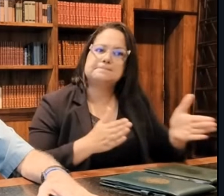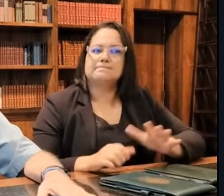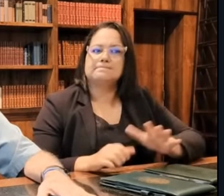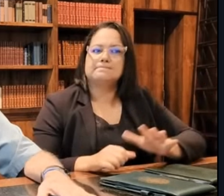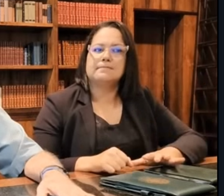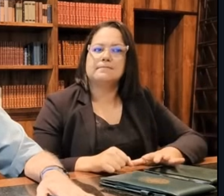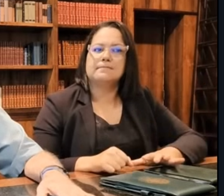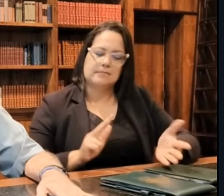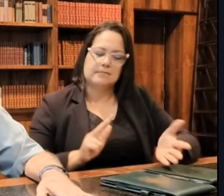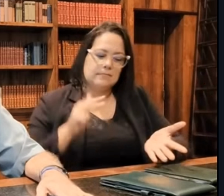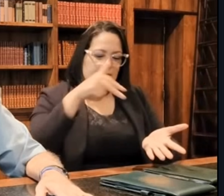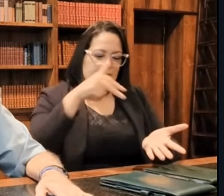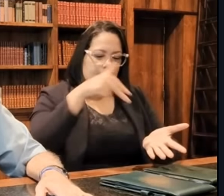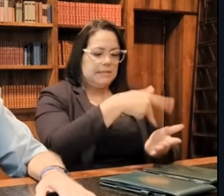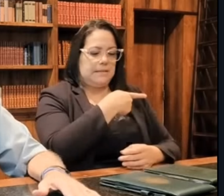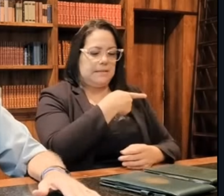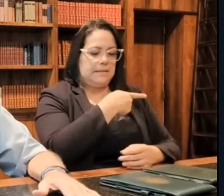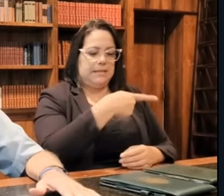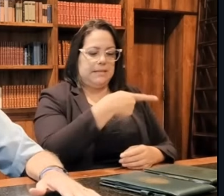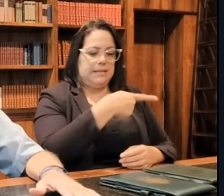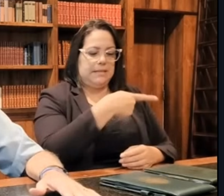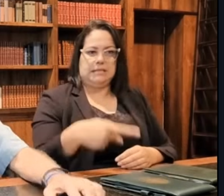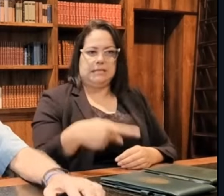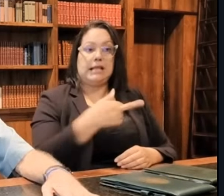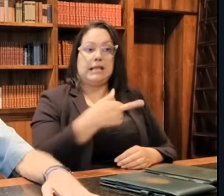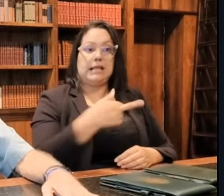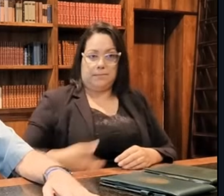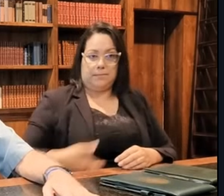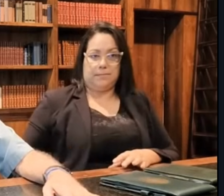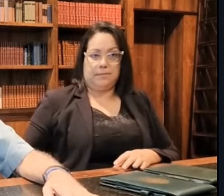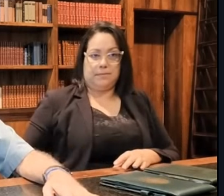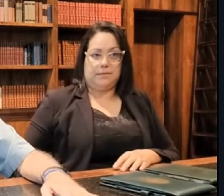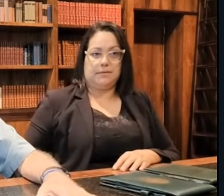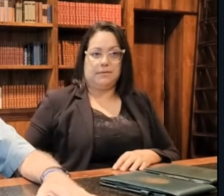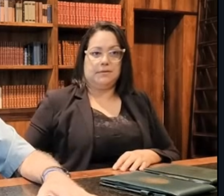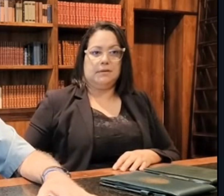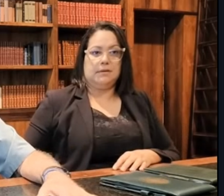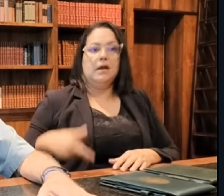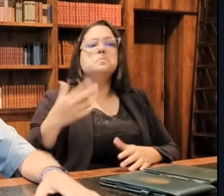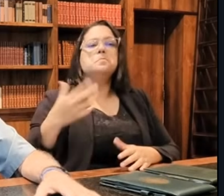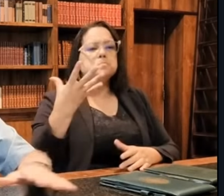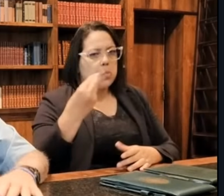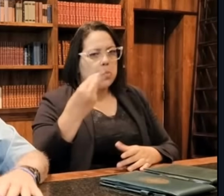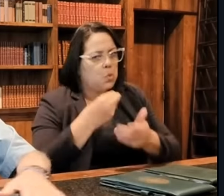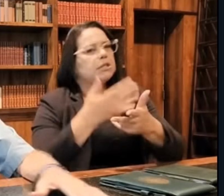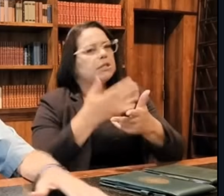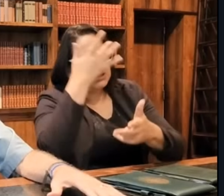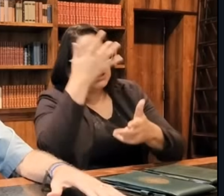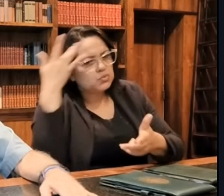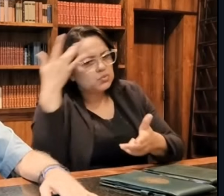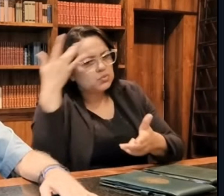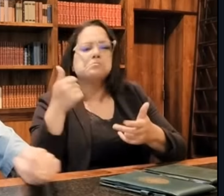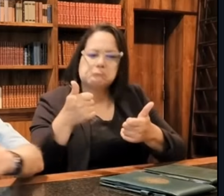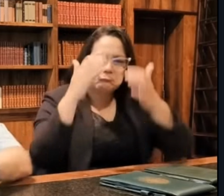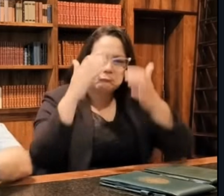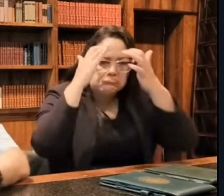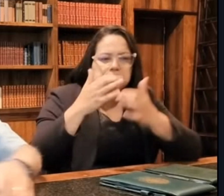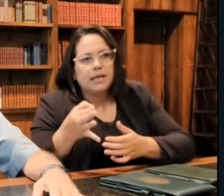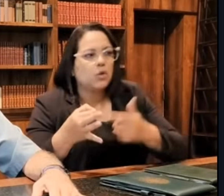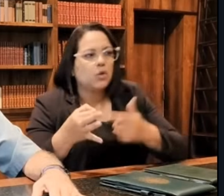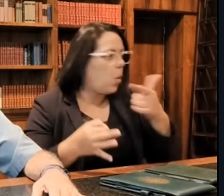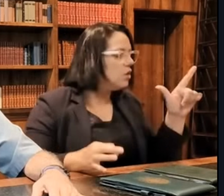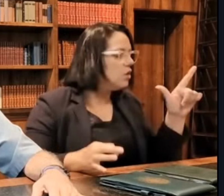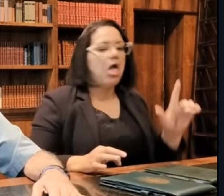à frente da presidência da República. Fui compreendido por muitos, por outros não, querendo a